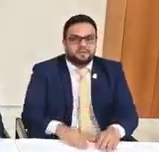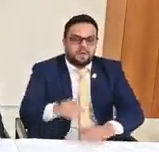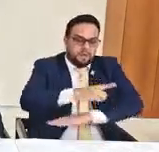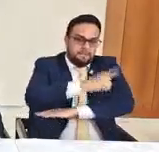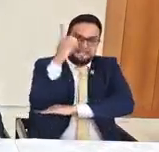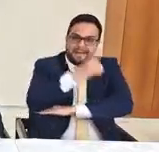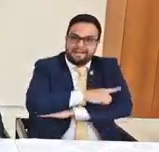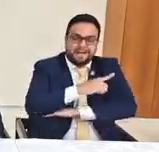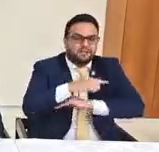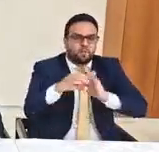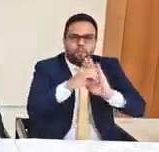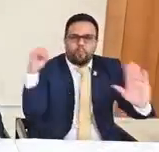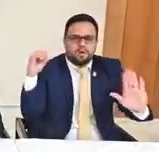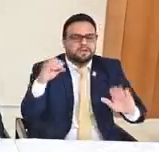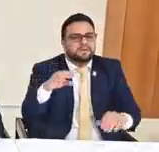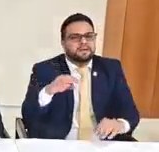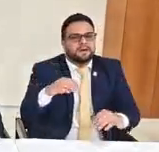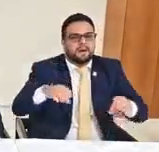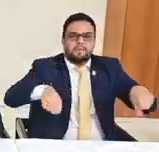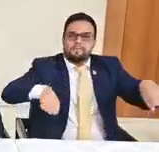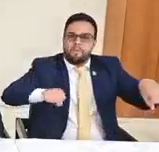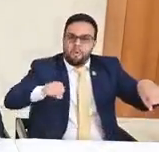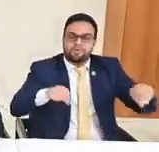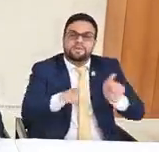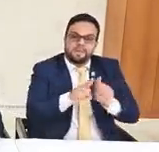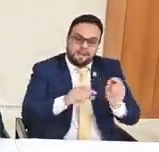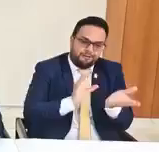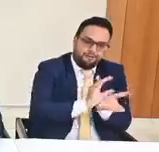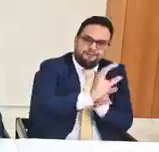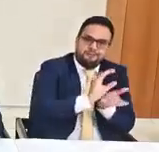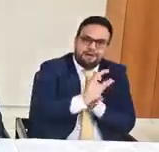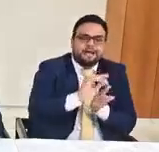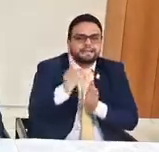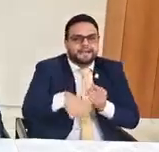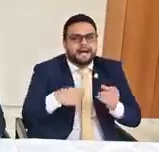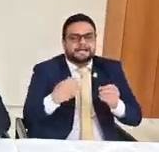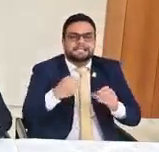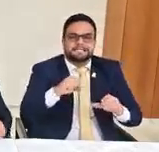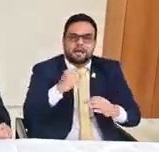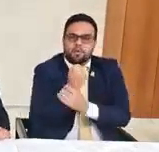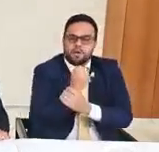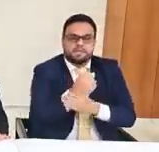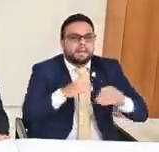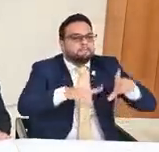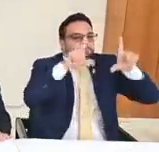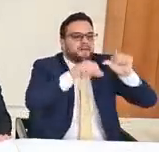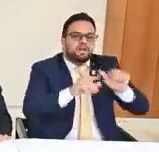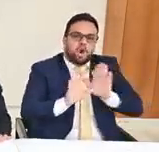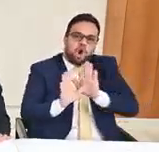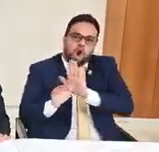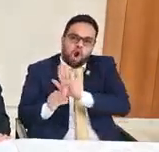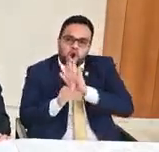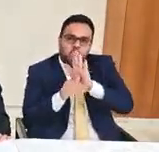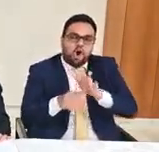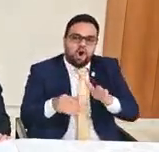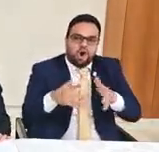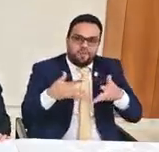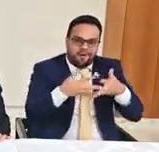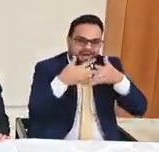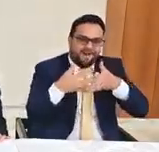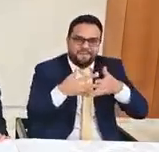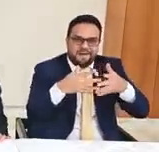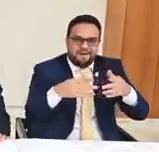para moto e investimentos que vão garantir segurança, vai ser menos roubo de carga, vai ser mais velocidade